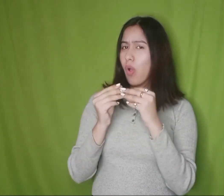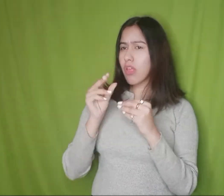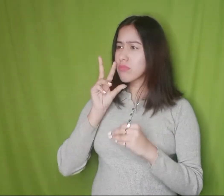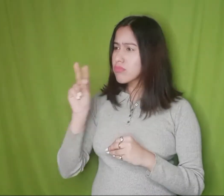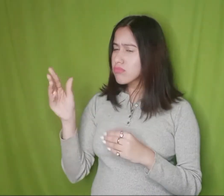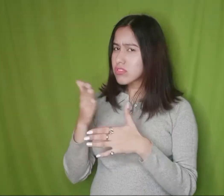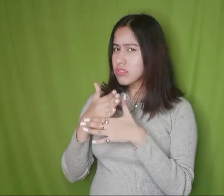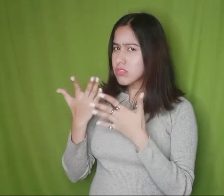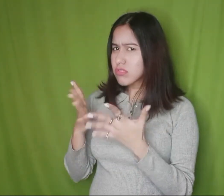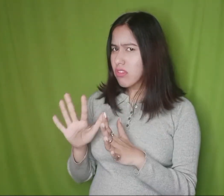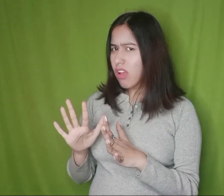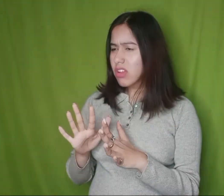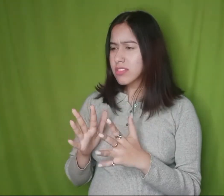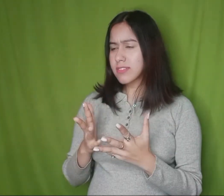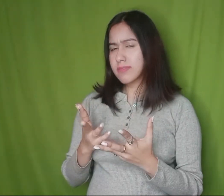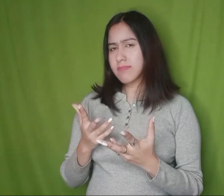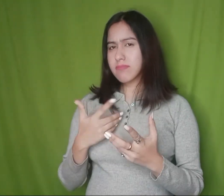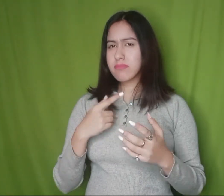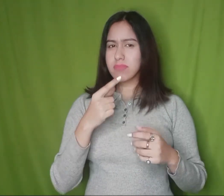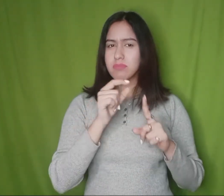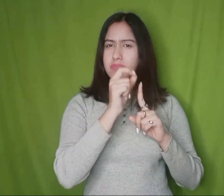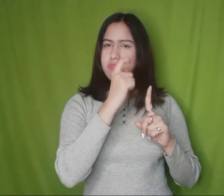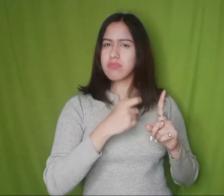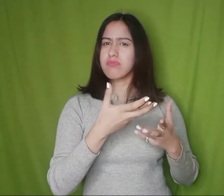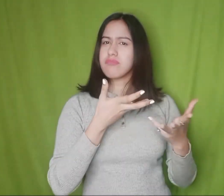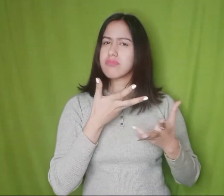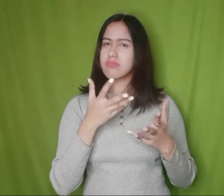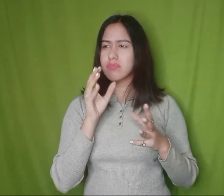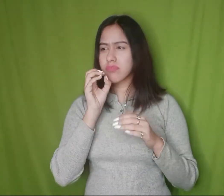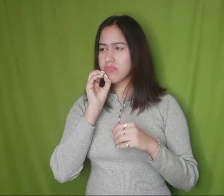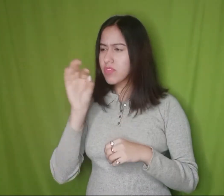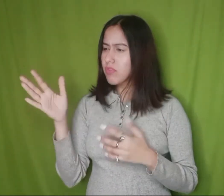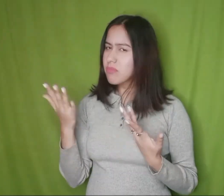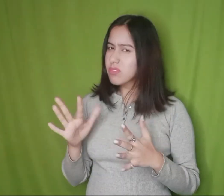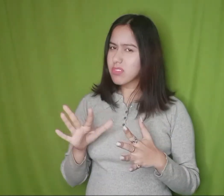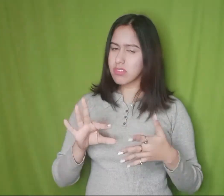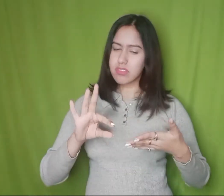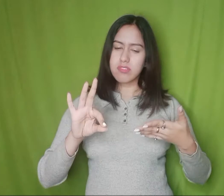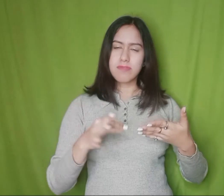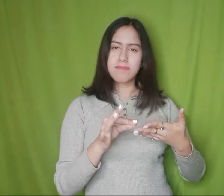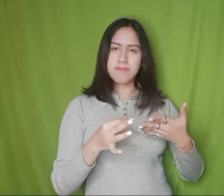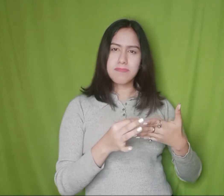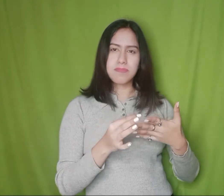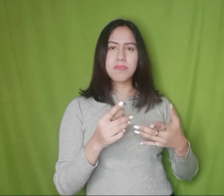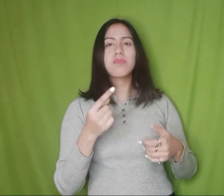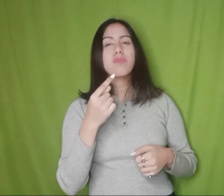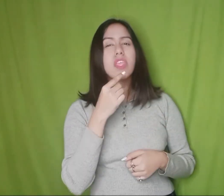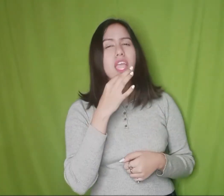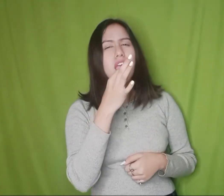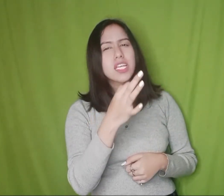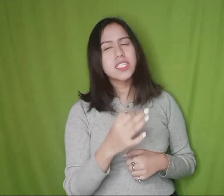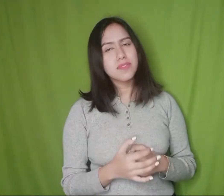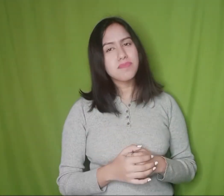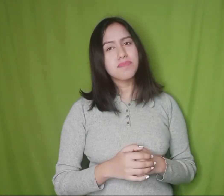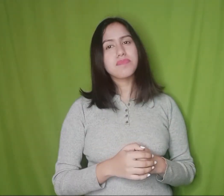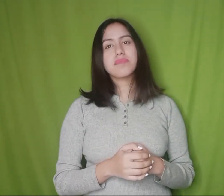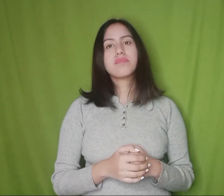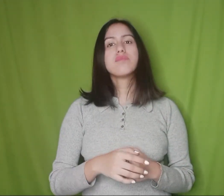है। मीरा कृष्णा के लिए दुपट्टा सीते हुए बोली। भोज ने उनके हाथ से वो दुपट्टा ले लिया। उसको उंगलियों के